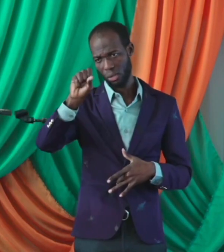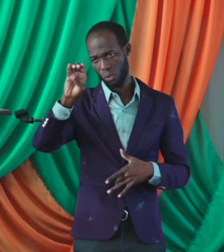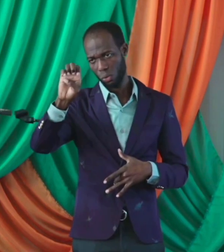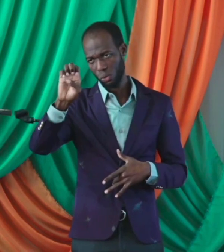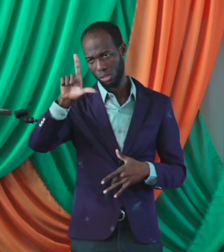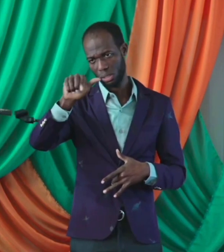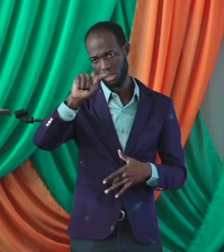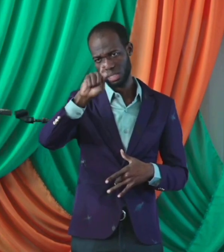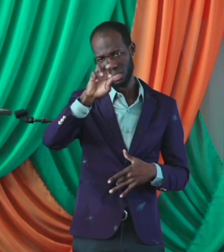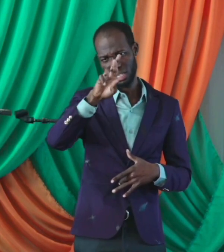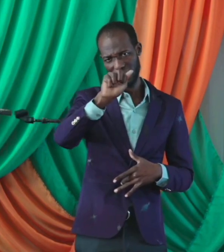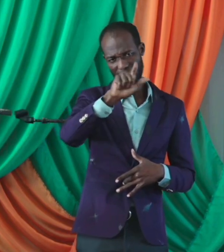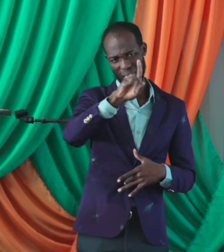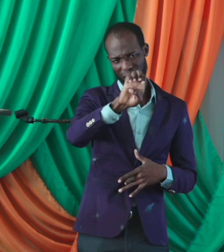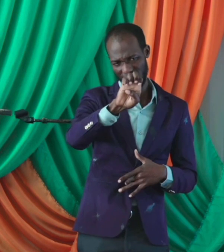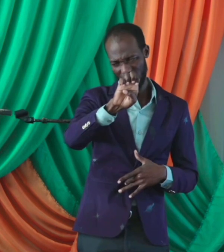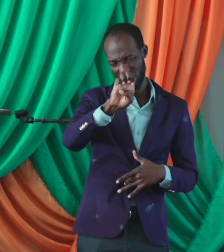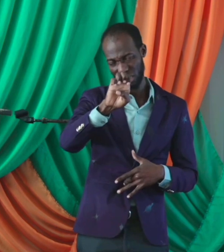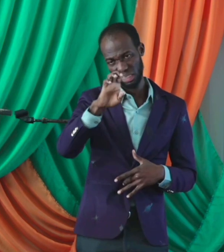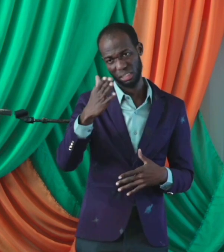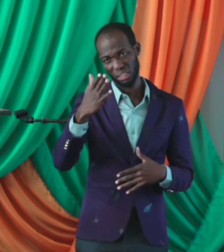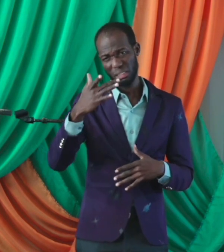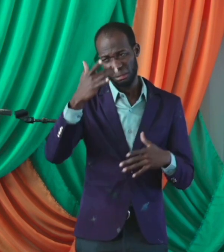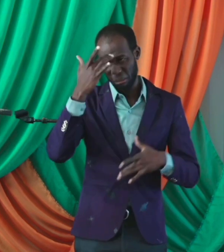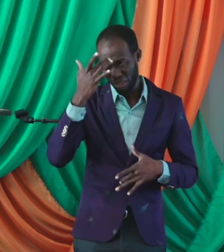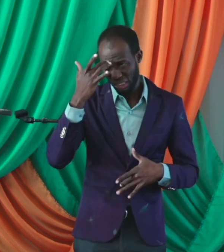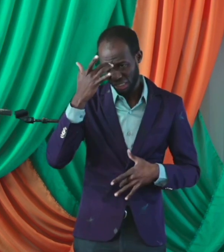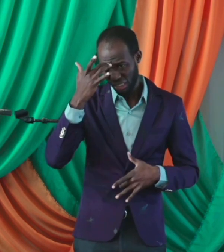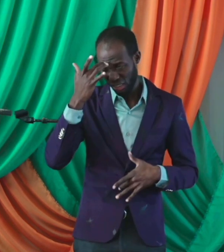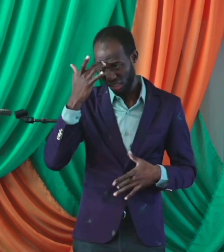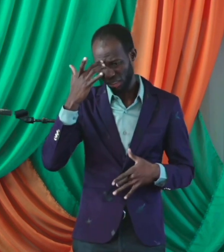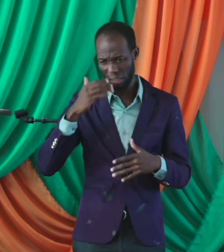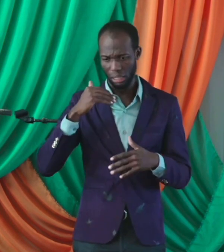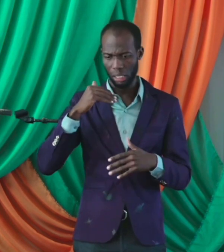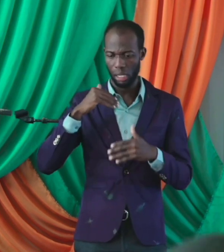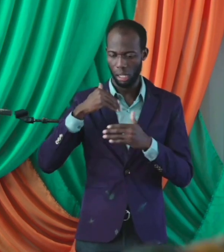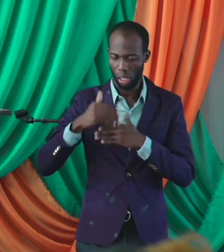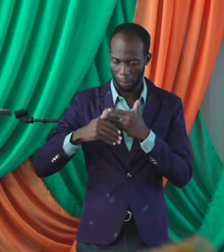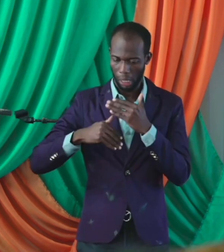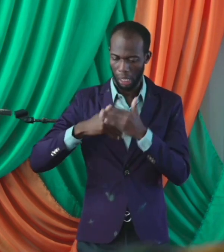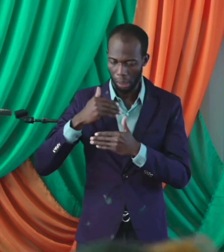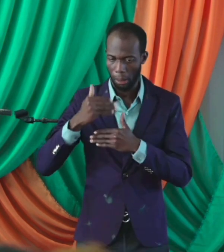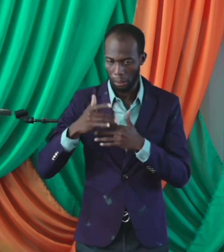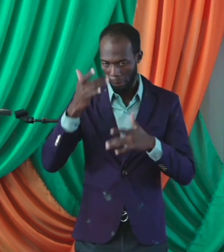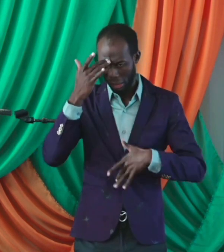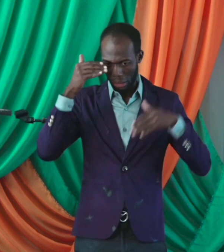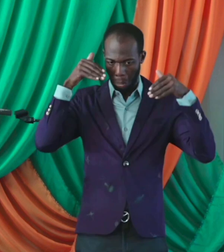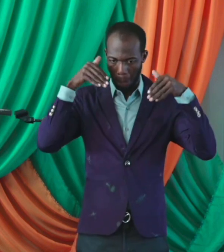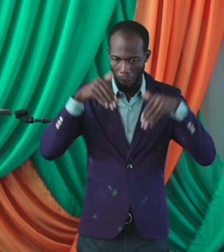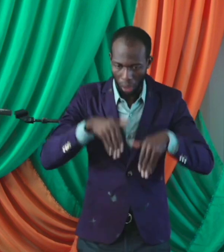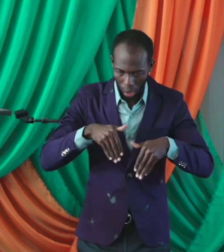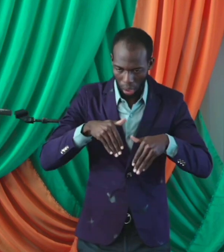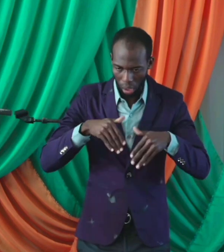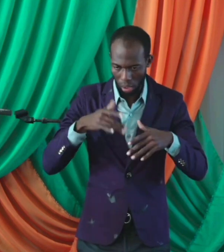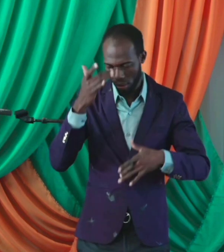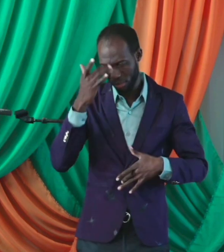latérale amyotrophique. On maladie évolutive. Ça veut dire que chaque jour qu'a passé, maladie a été plus grave sur lui. Depuis 21 ans,